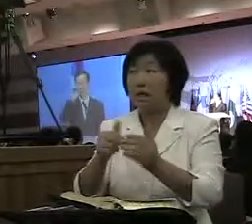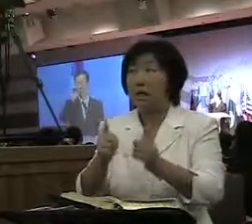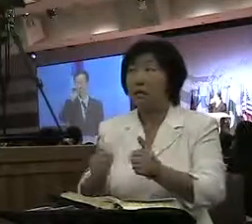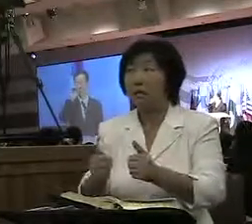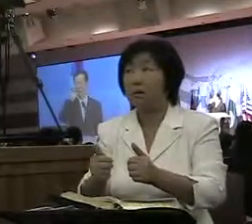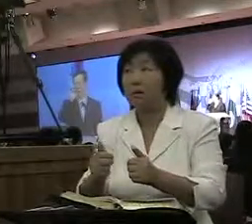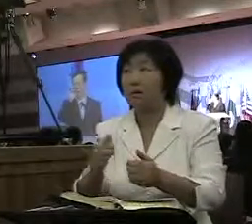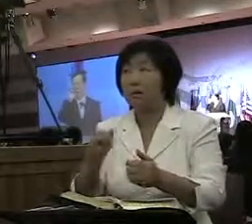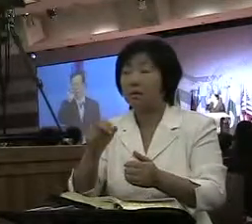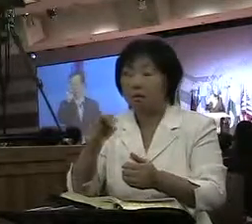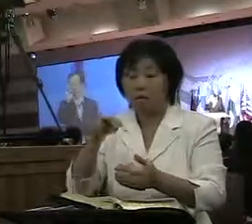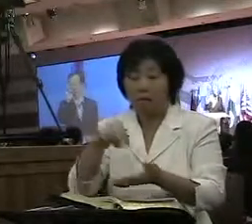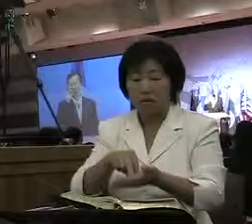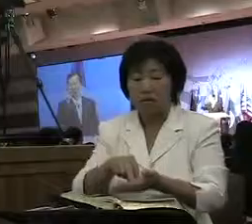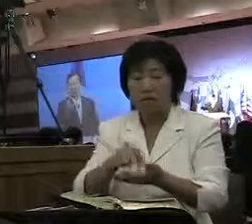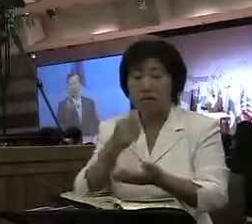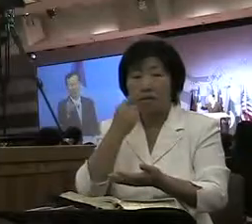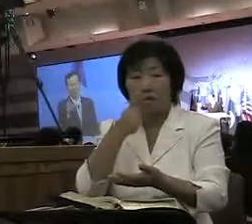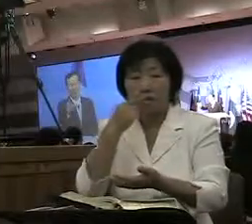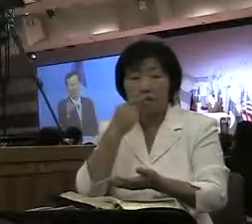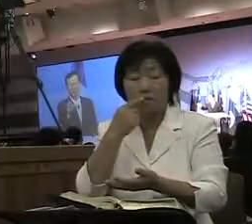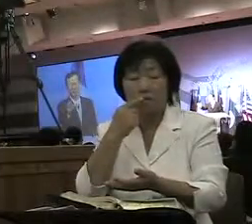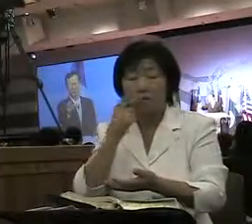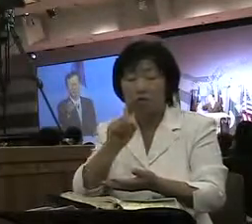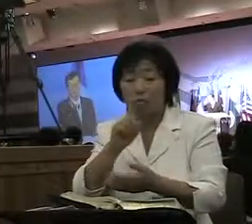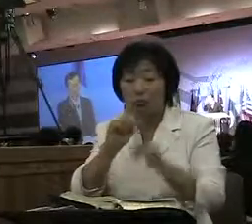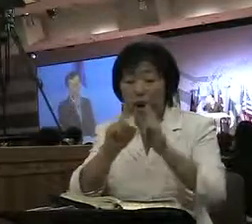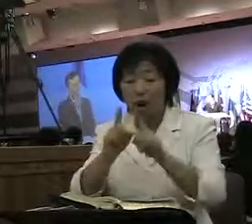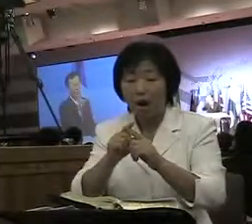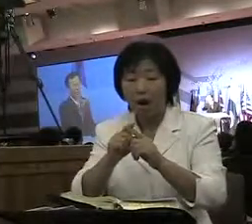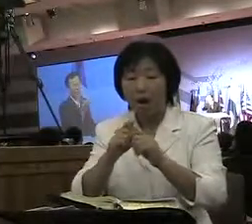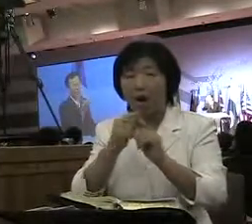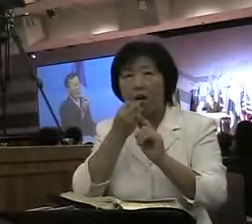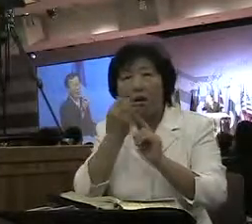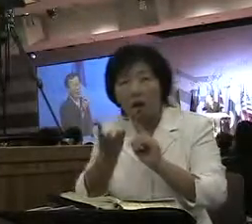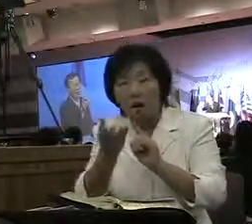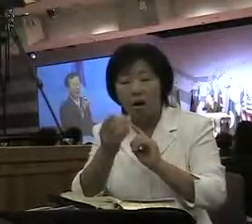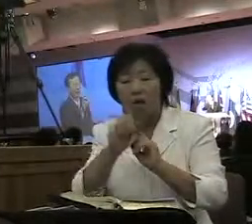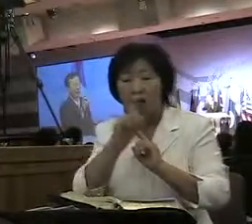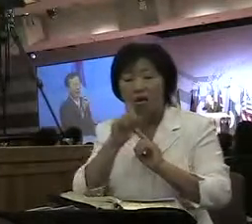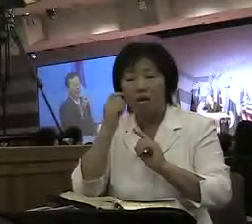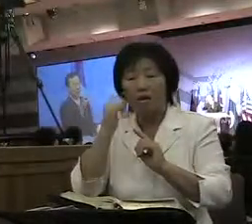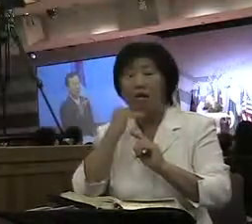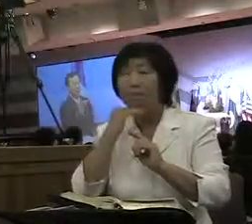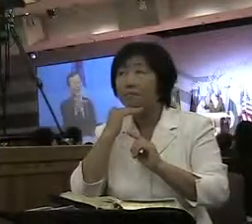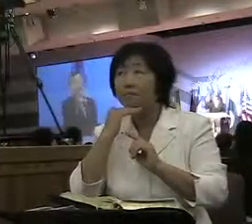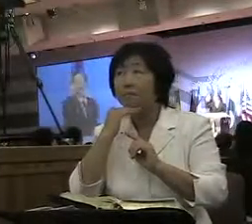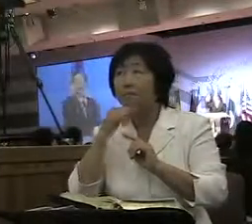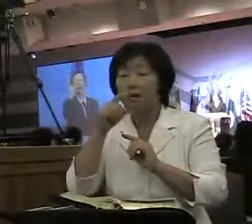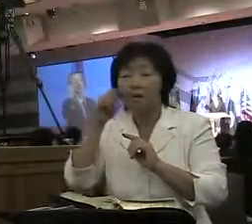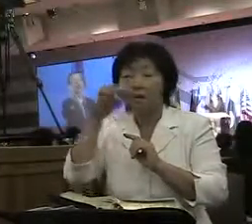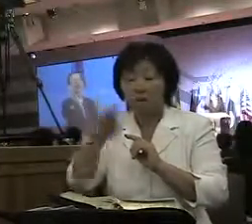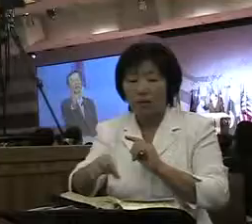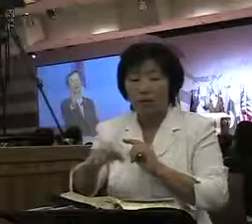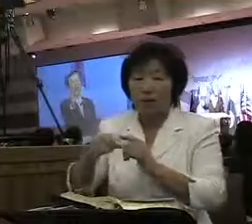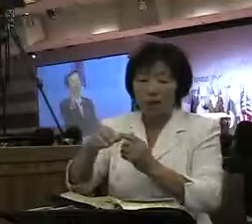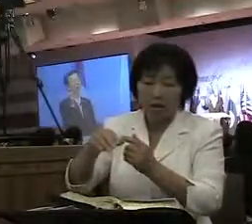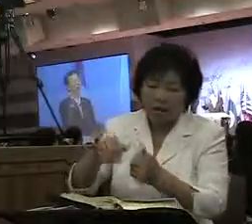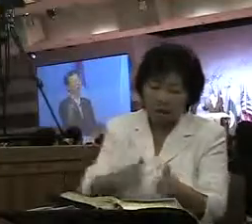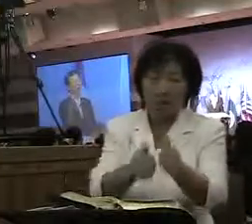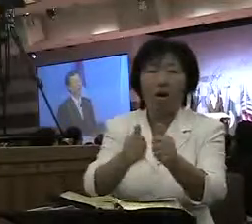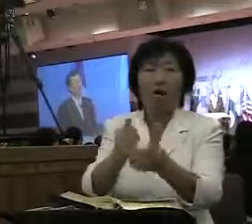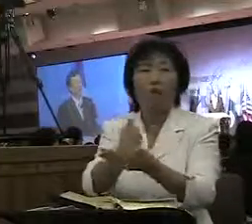재판장 앞에서 입에서 무슨 말이 나오는가? 무슨 말이 나오는가? 여기에 따라 그의